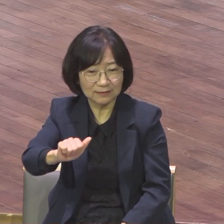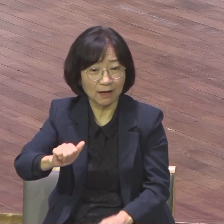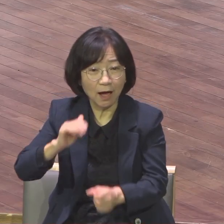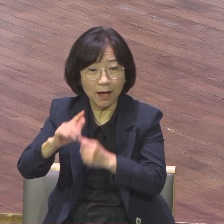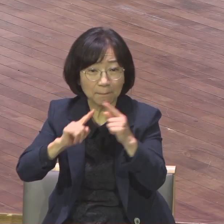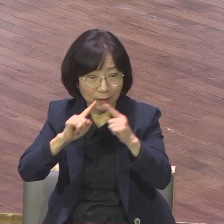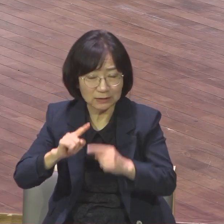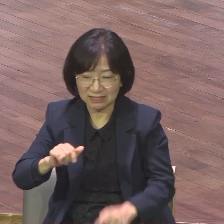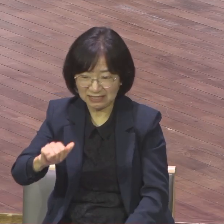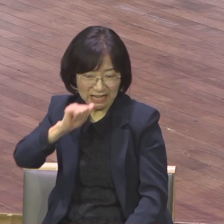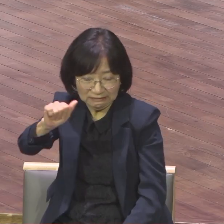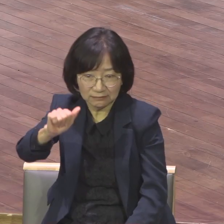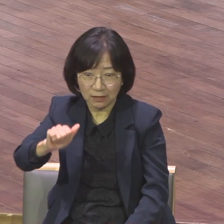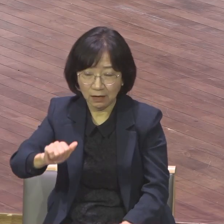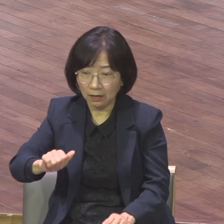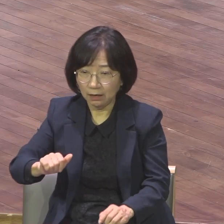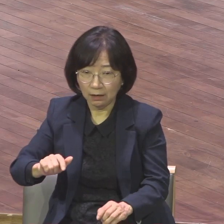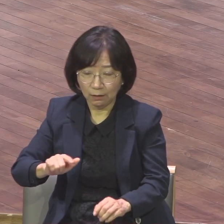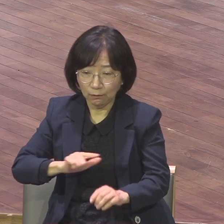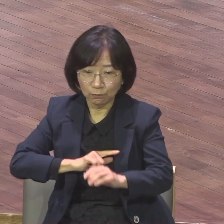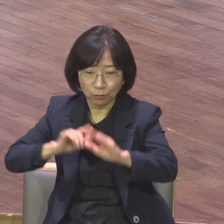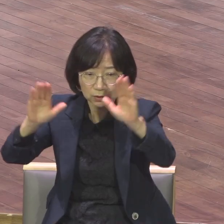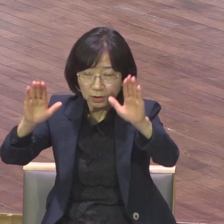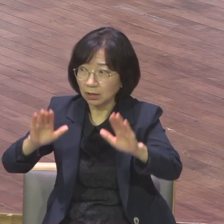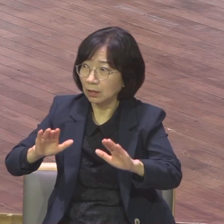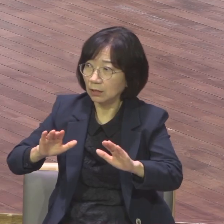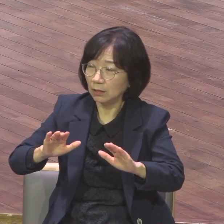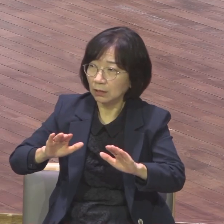그러니 모세가 이 말을 듣고